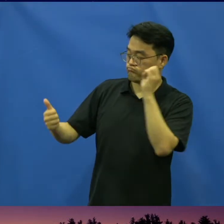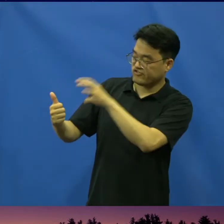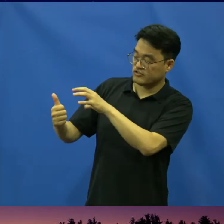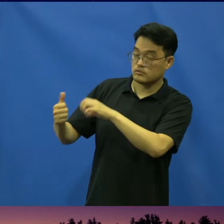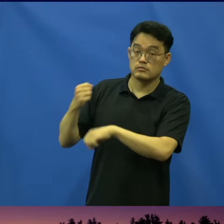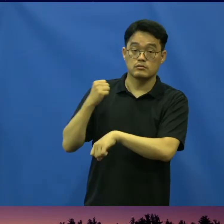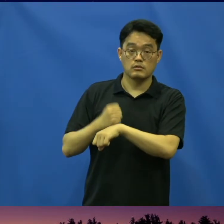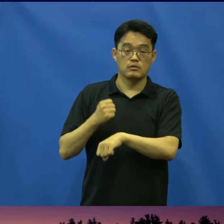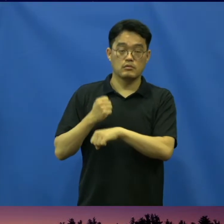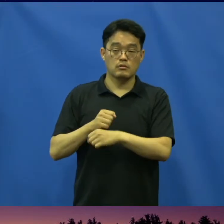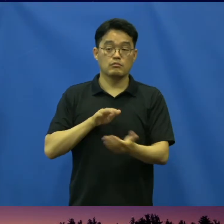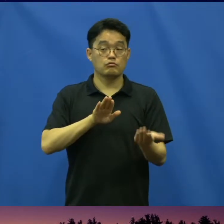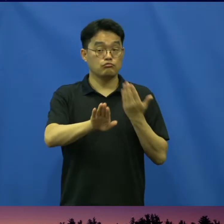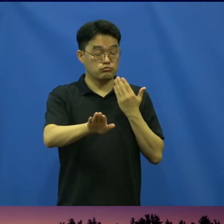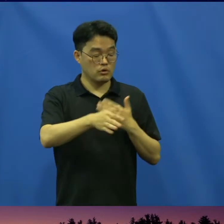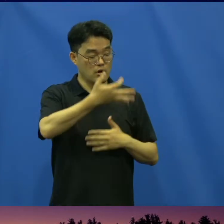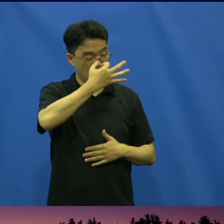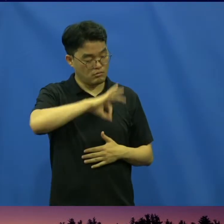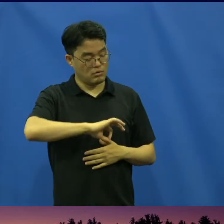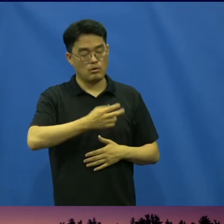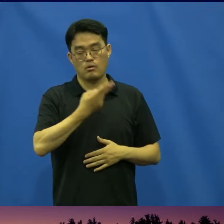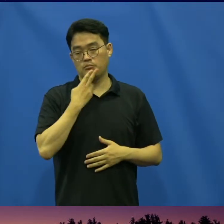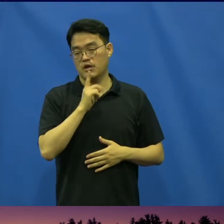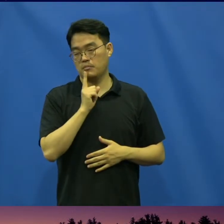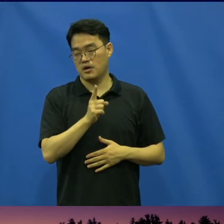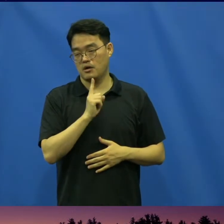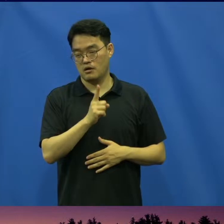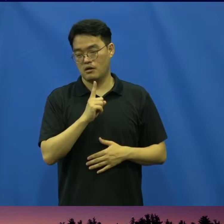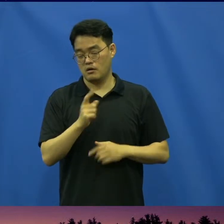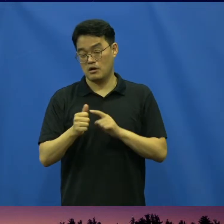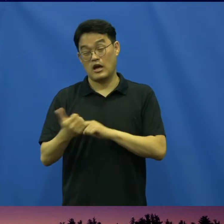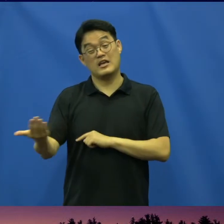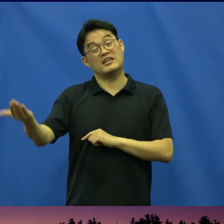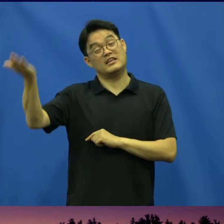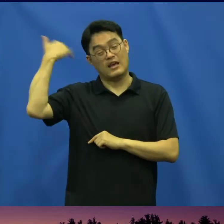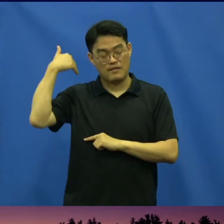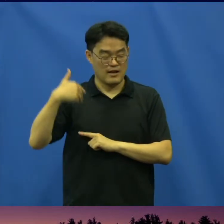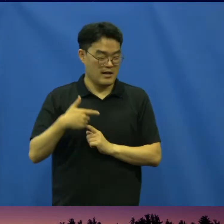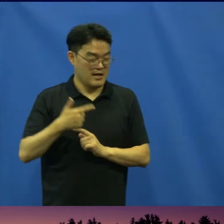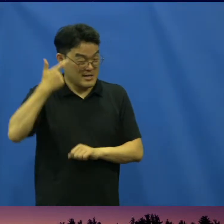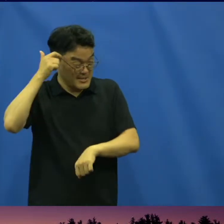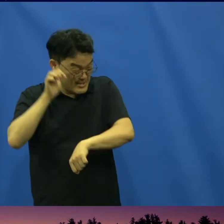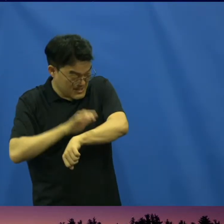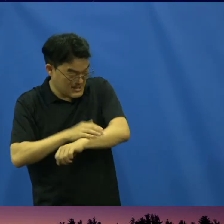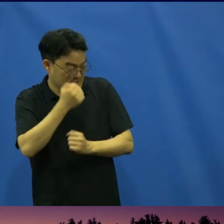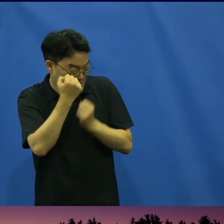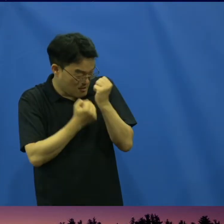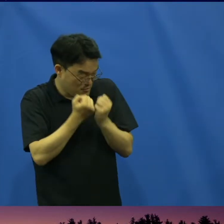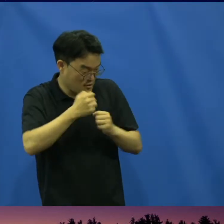시간이 지나면 오늘의 모든 어제의 공적들이 다 묻혀버리고 아무도 기억하지 않는다.